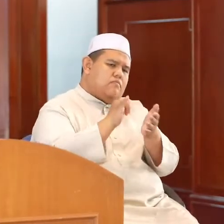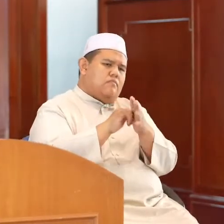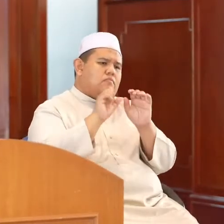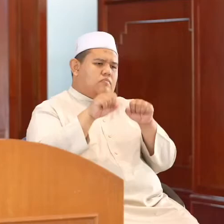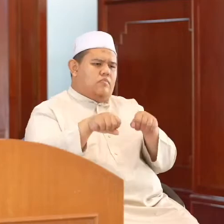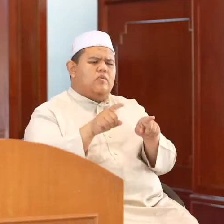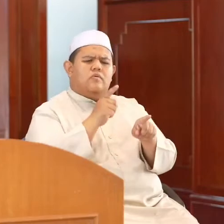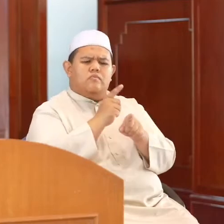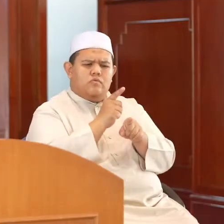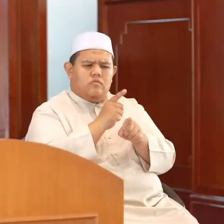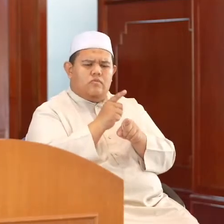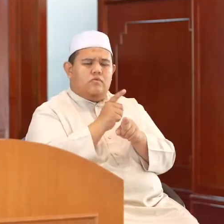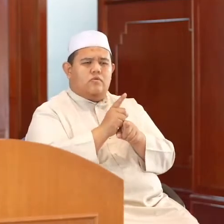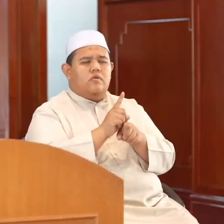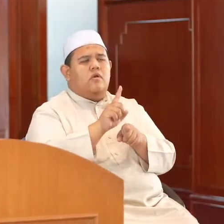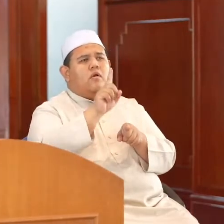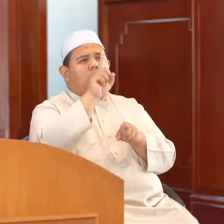sunnatullah.